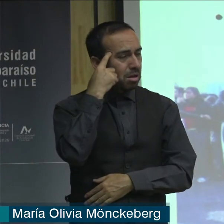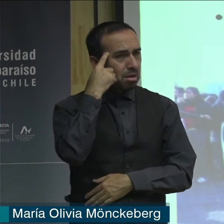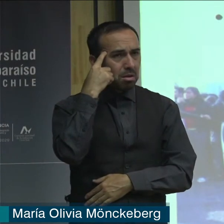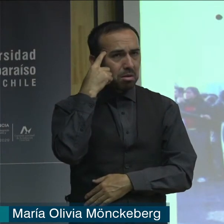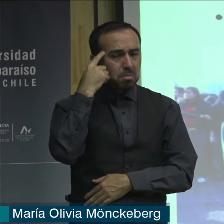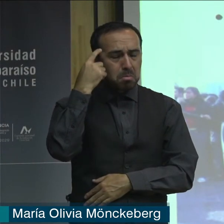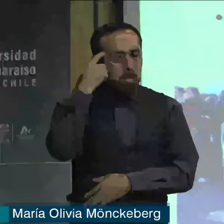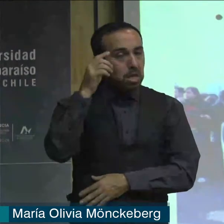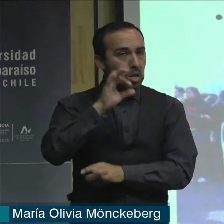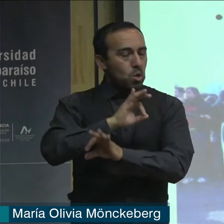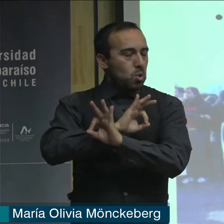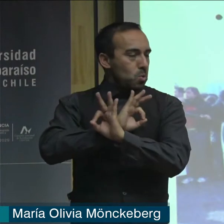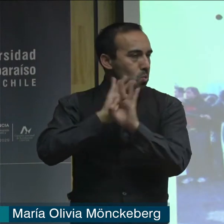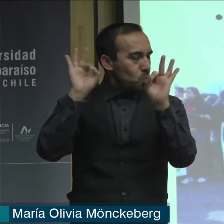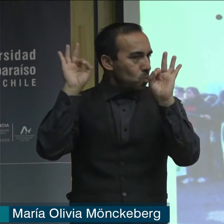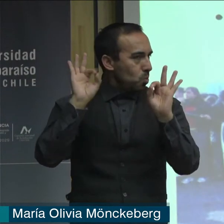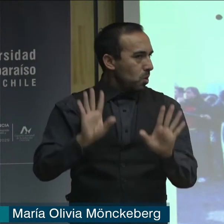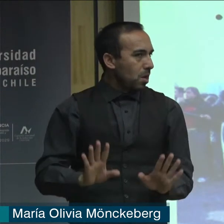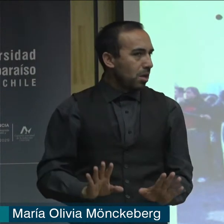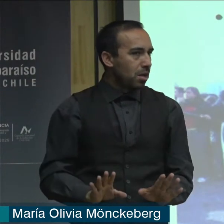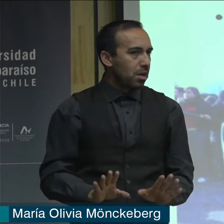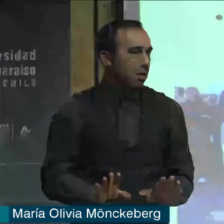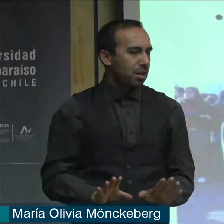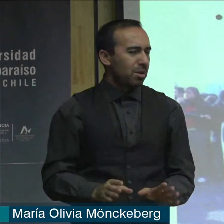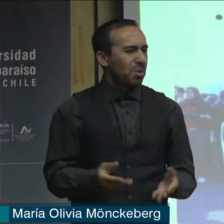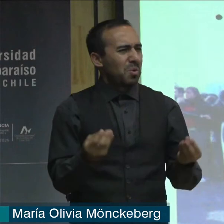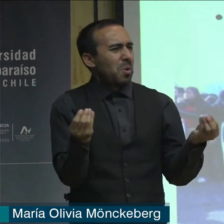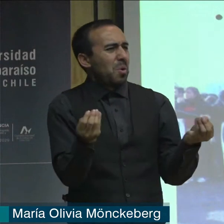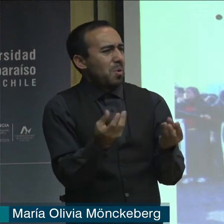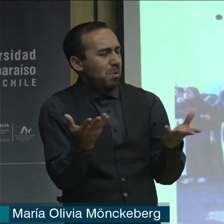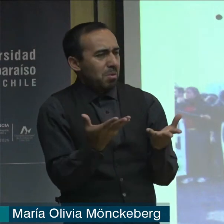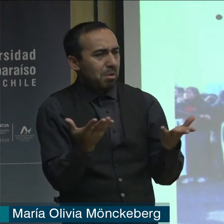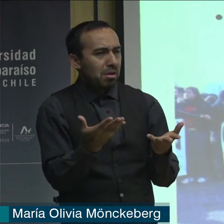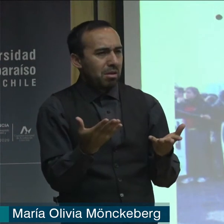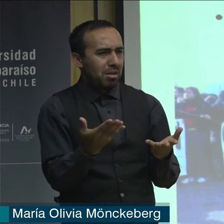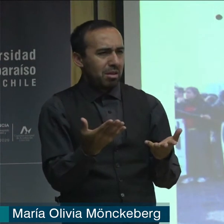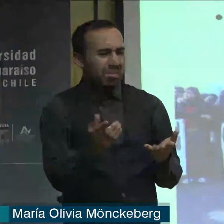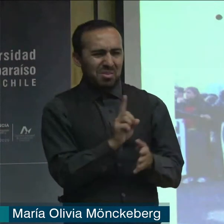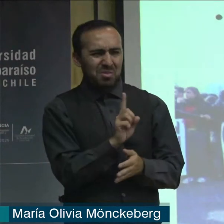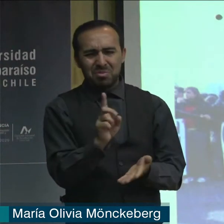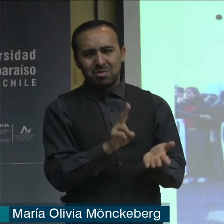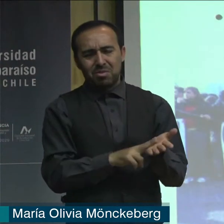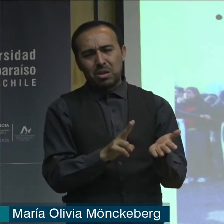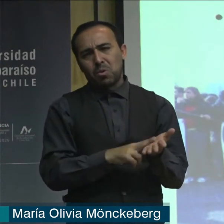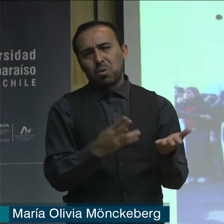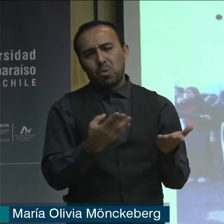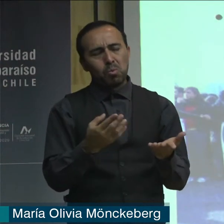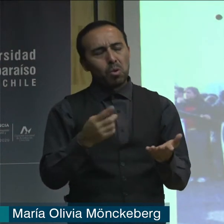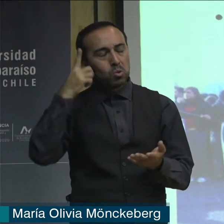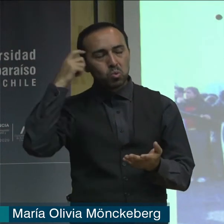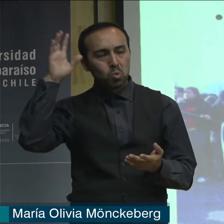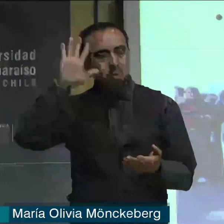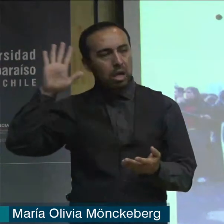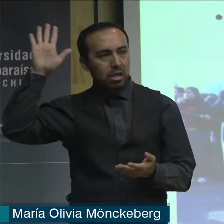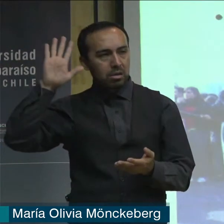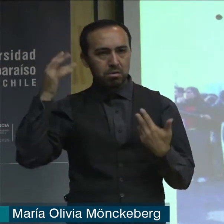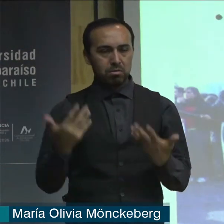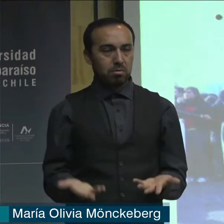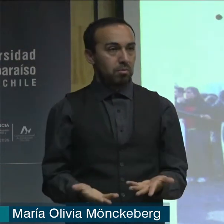era Era ya de de otra galaxia ya Y a eso no era nomás entonces